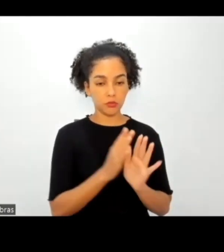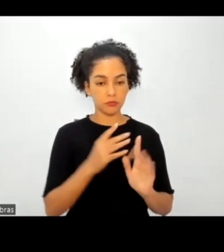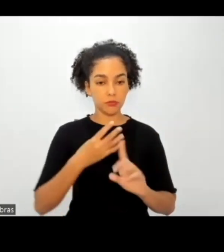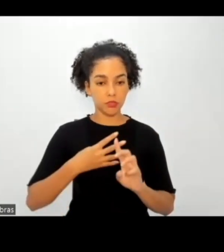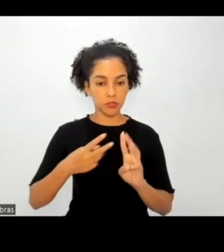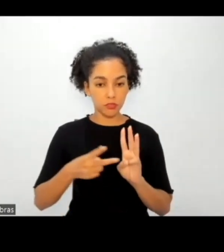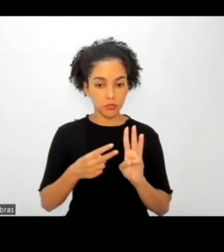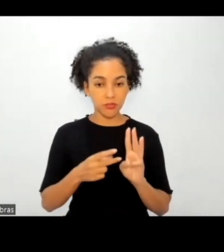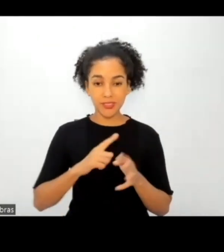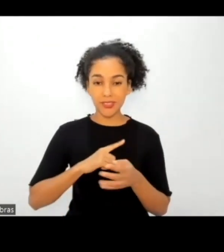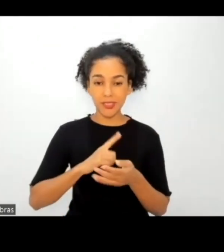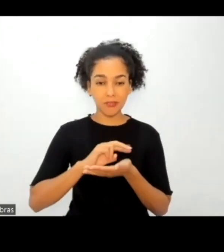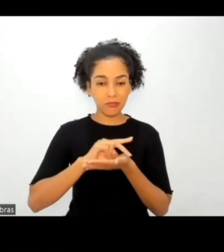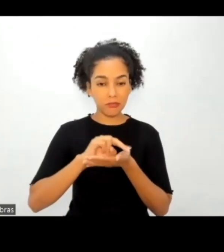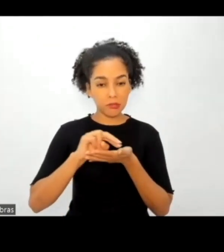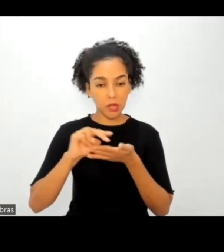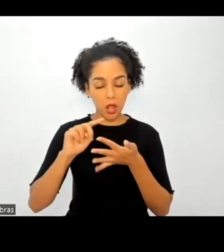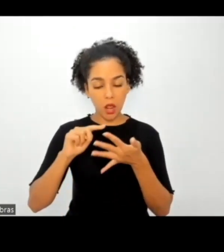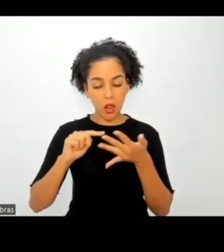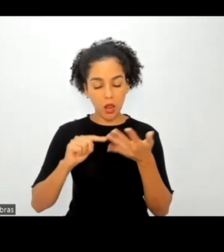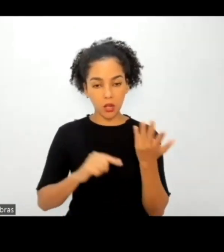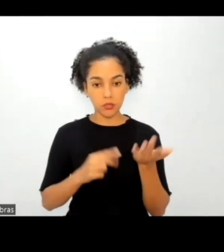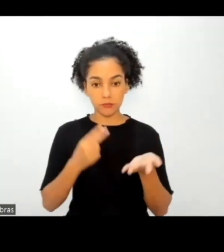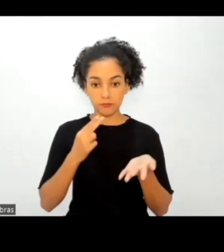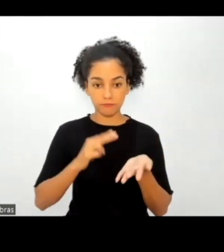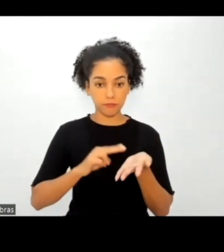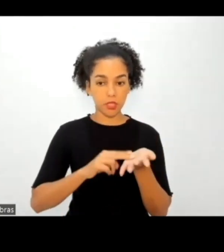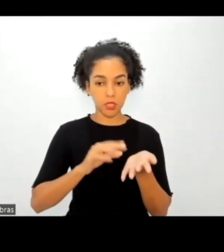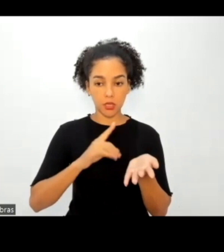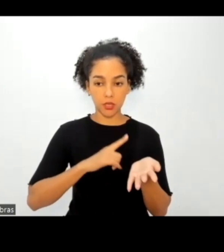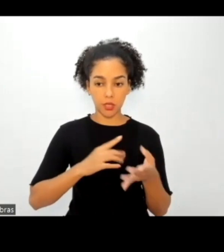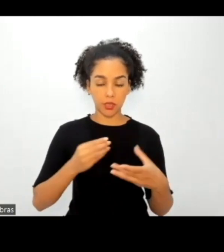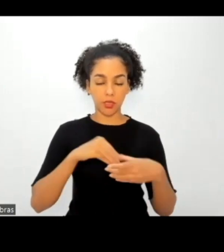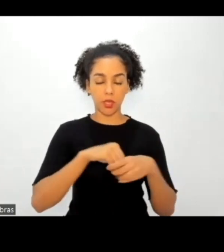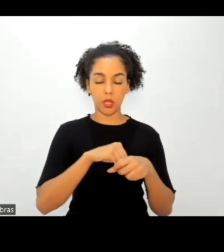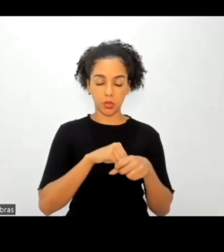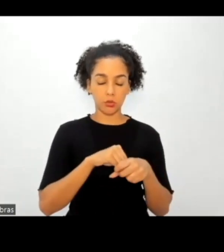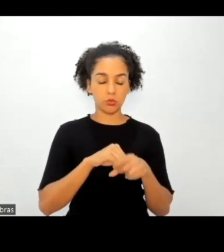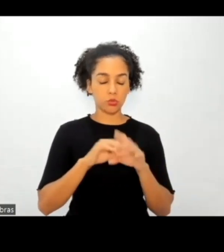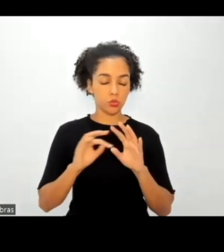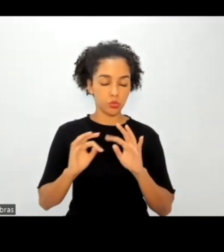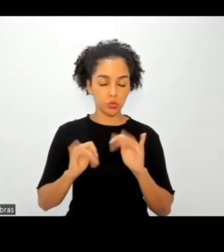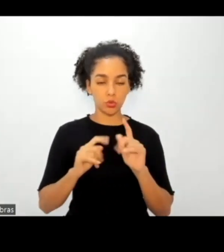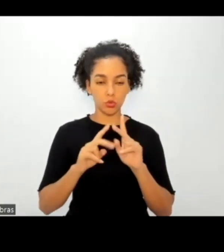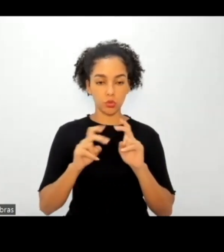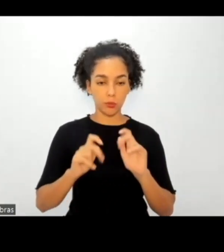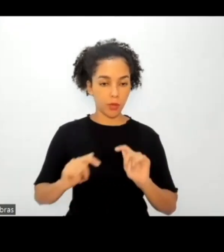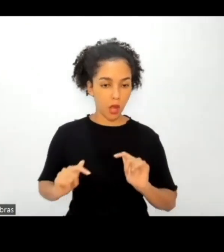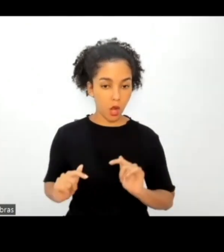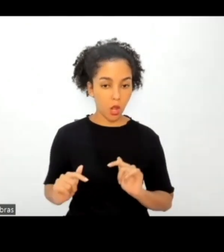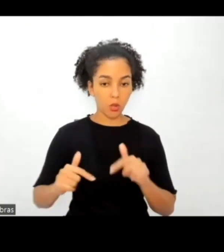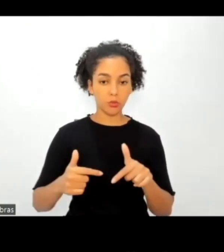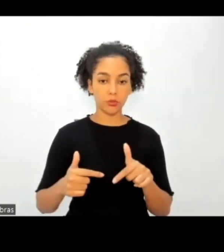carta traz, de fato, uma perspectiva de totalidade, né, no sentido das lutas encampadas, né, das bandeiras de